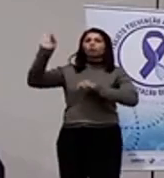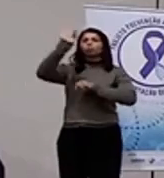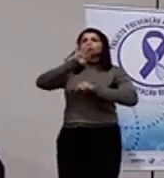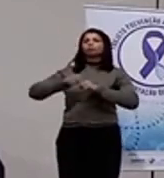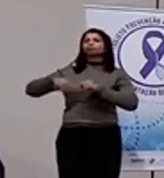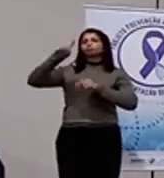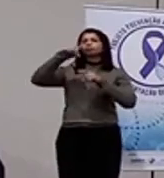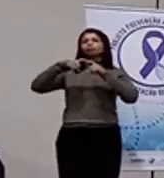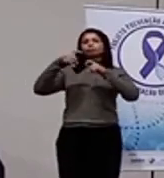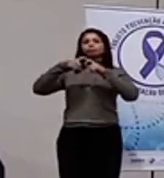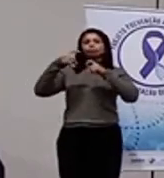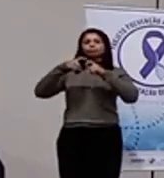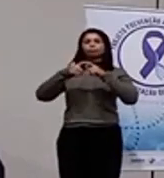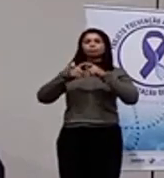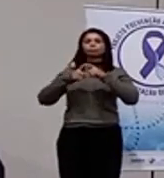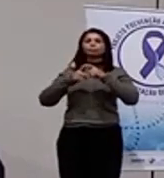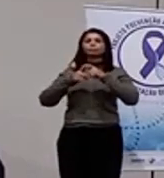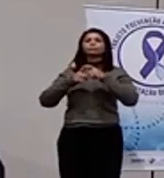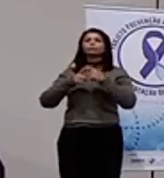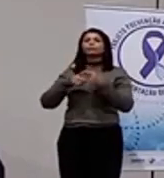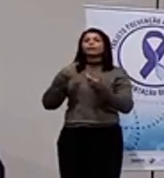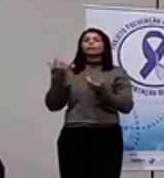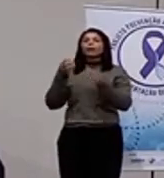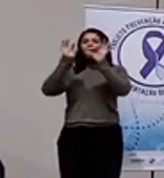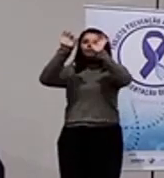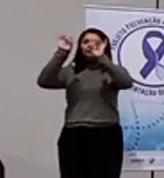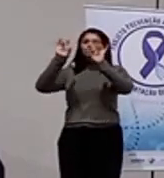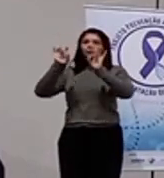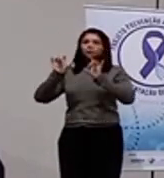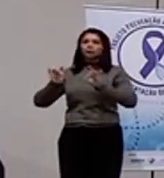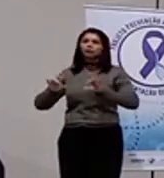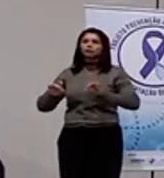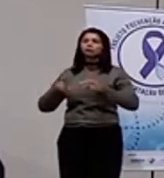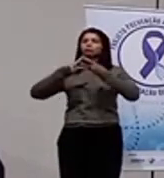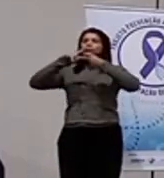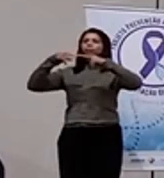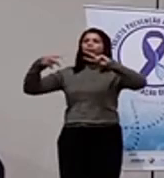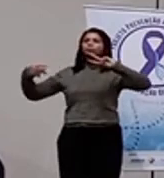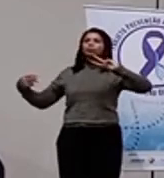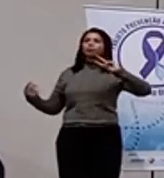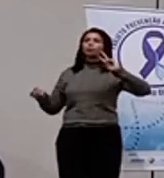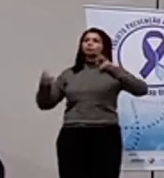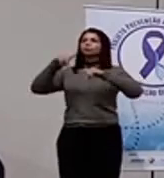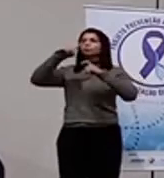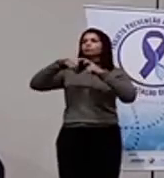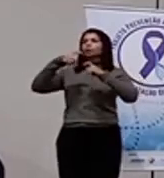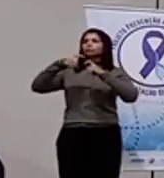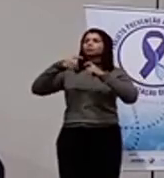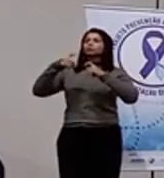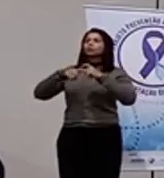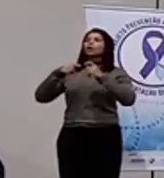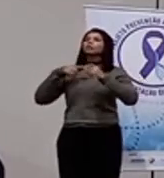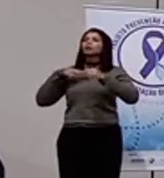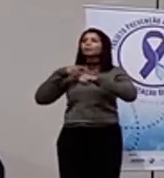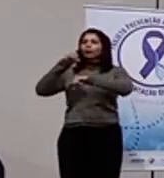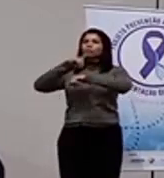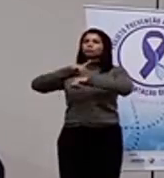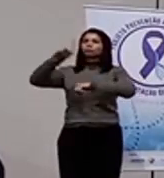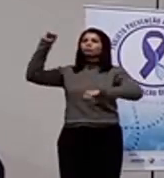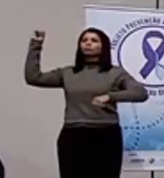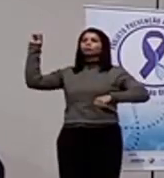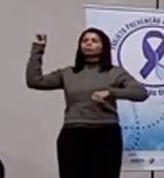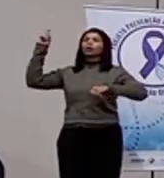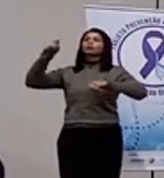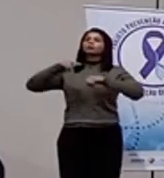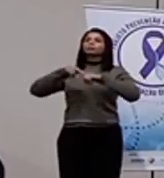Rio Preto, especialista em genética clínica pela Sociedade Brasileira de Genética Médica, doutorado em neurogenética